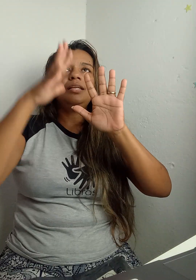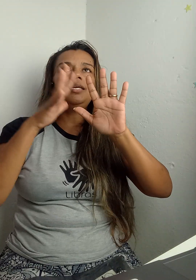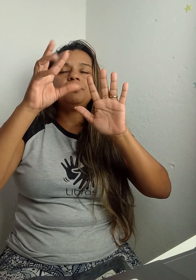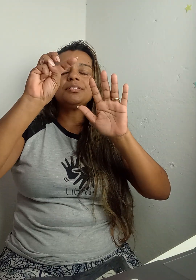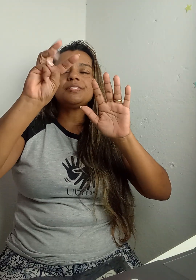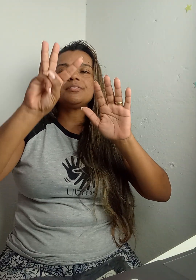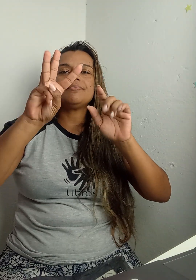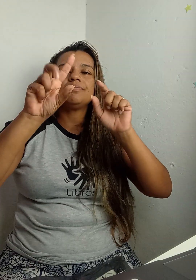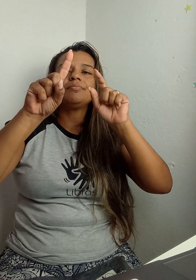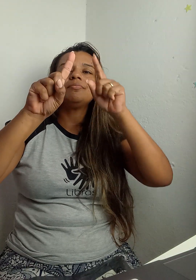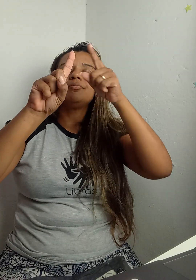Libras,